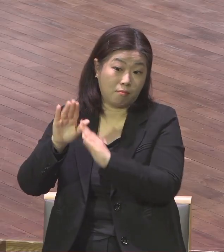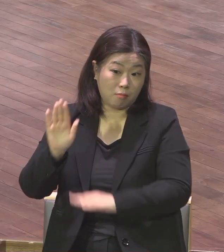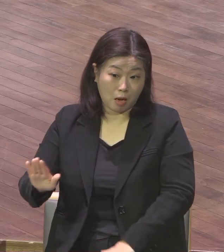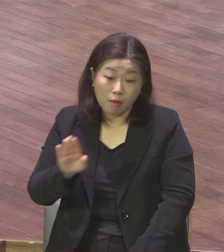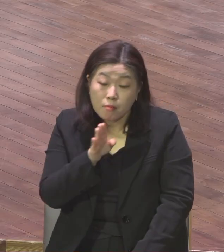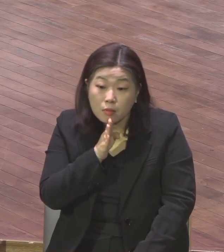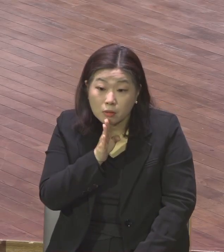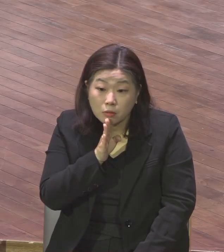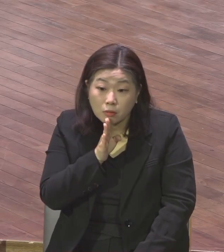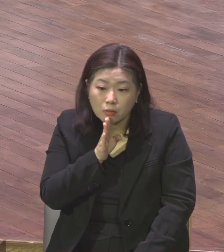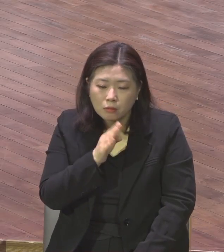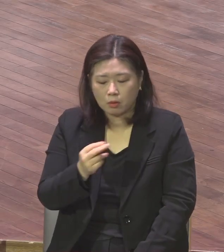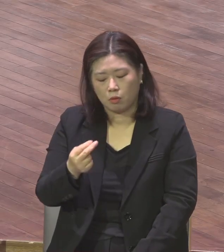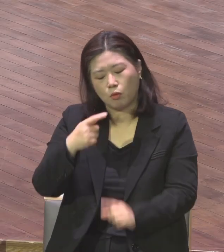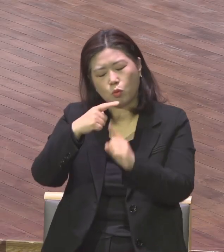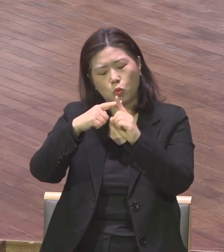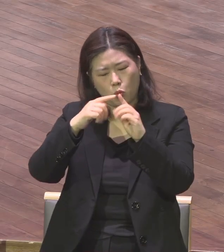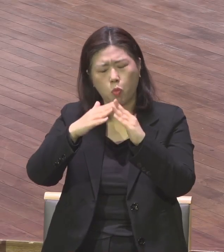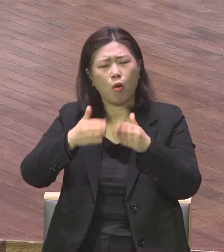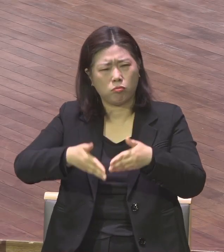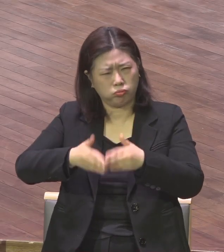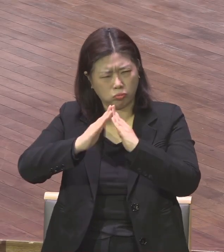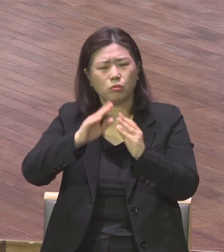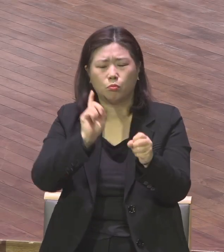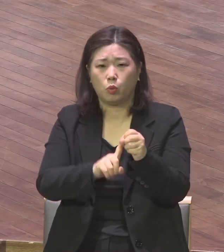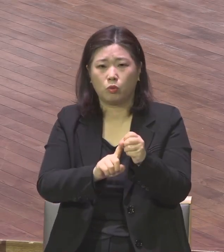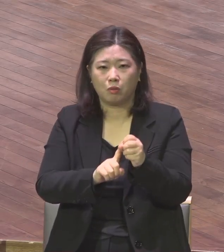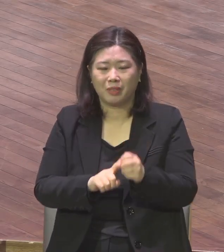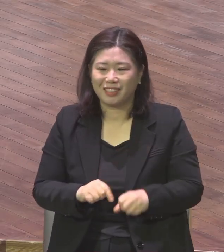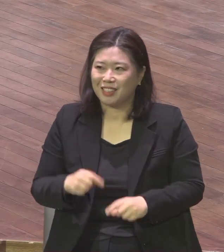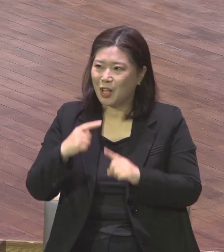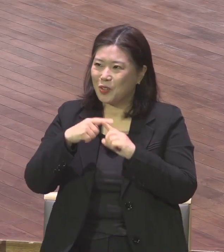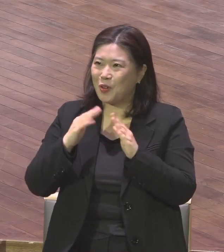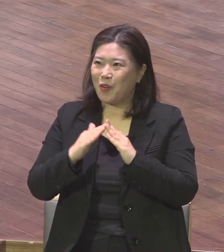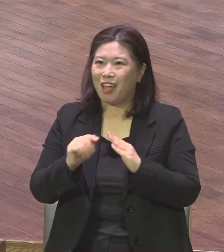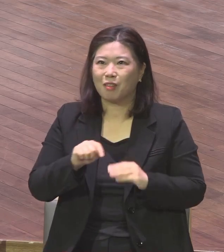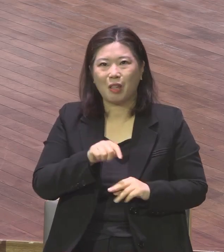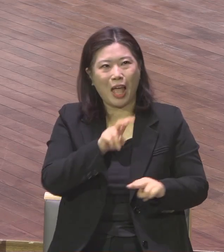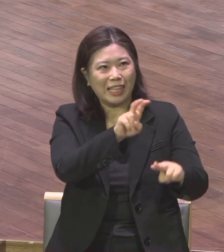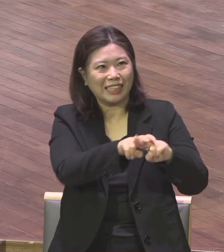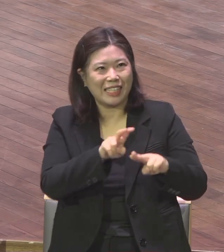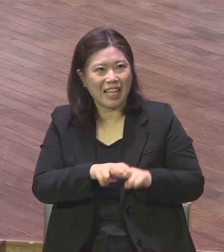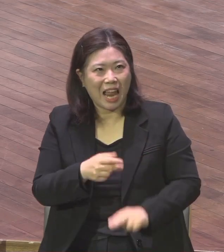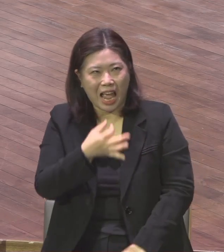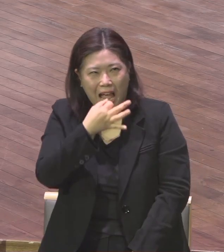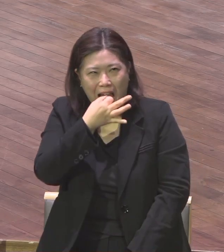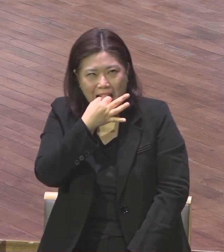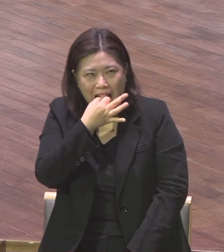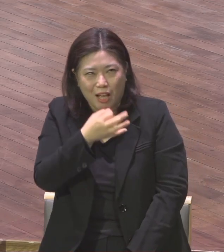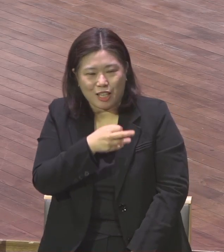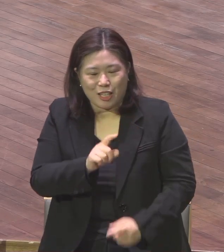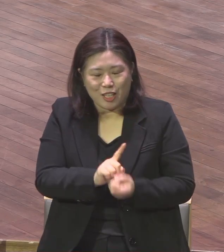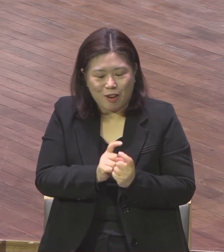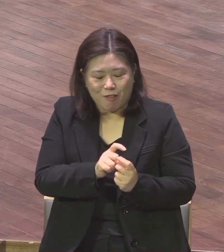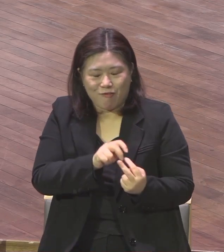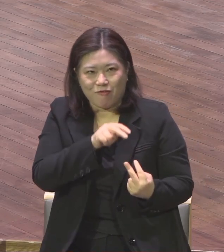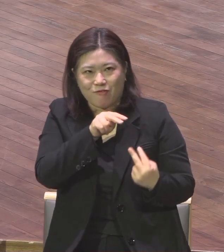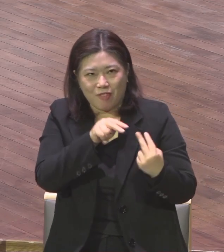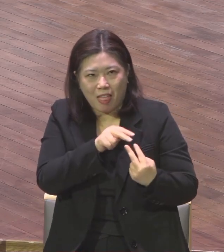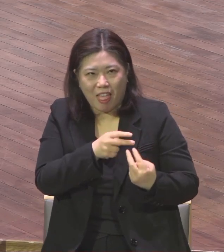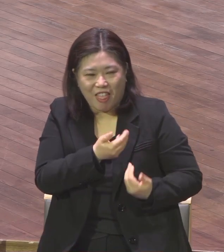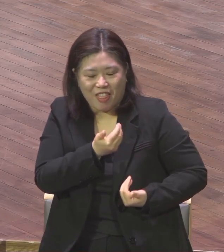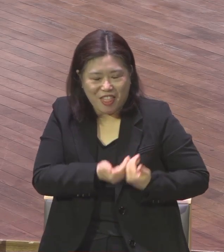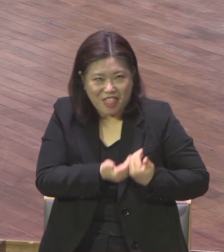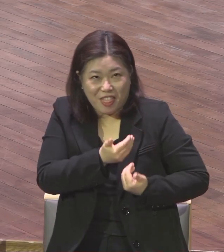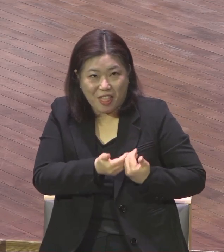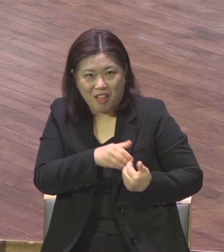여기 모여가지고 서로 자리 싸움이나 하고 서로 갈등하고 서로 일하다가 서로 그렇게 상처 주고 상처받는 그런 곳